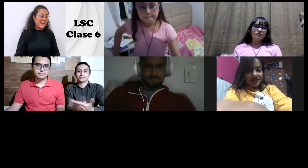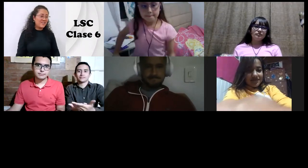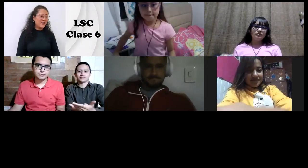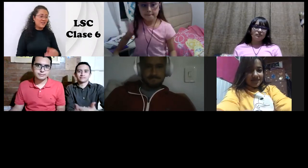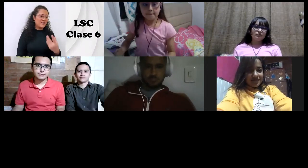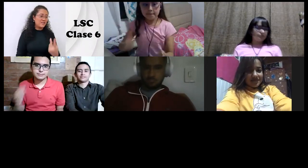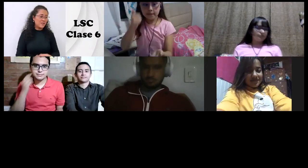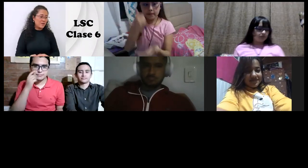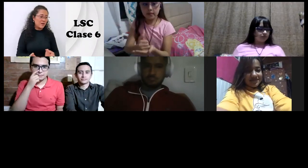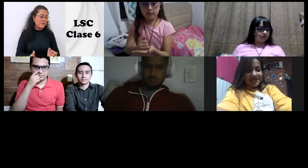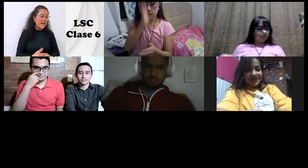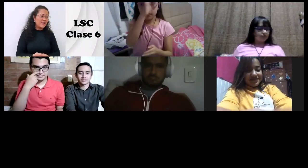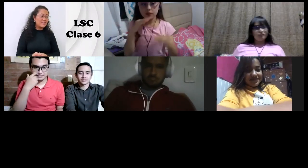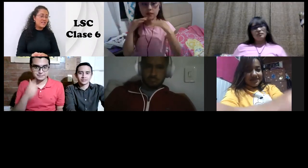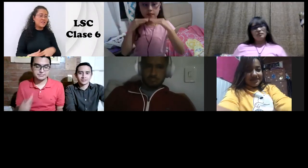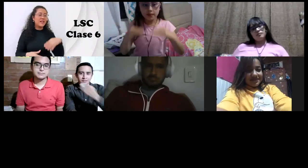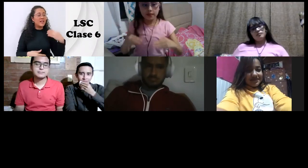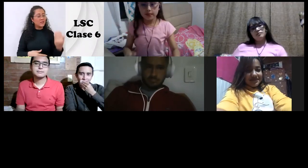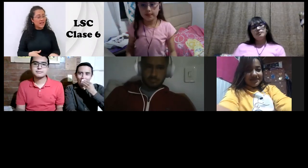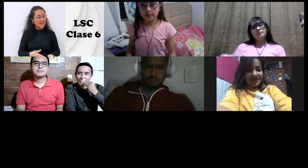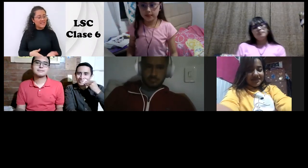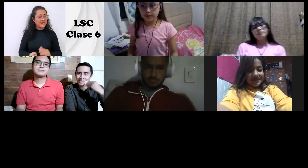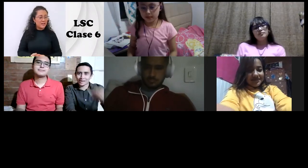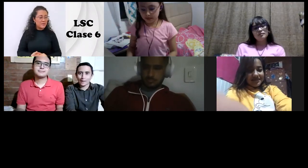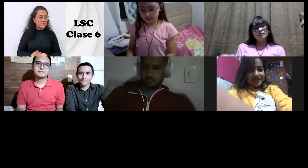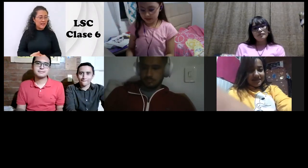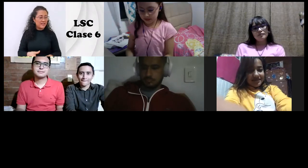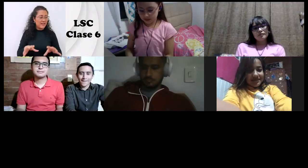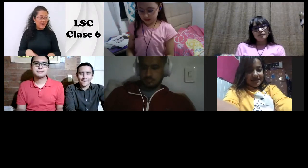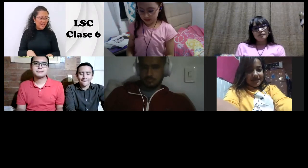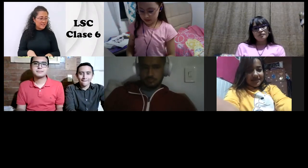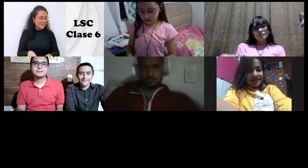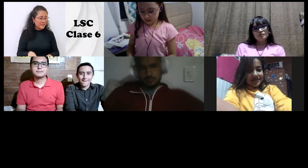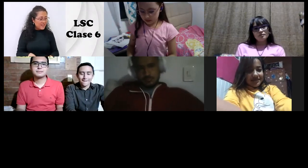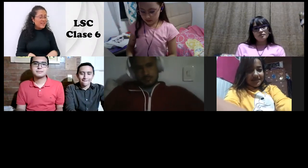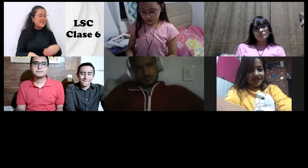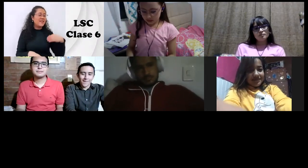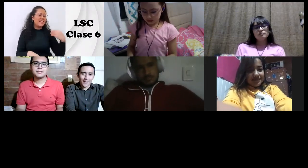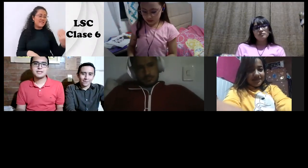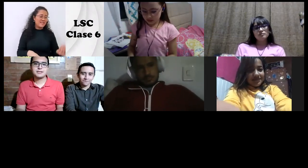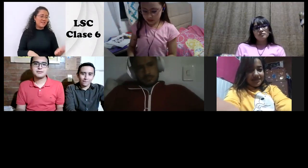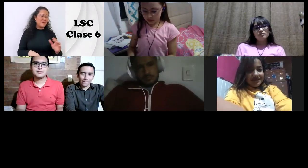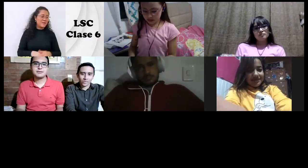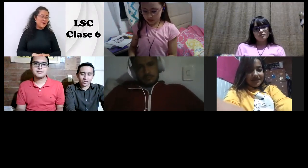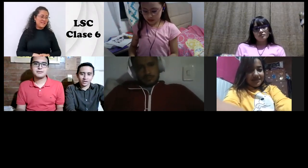practicando estos dos vocabularios. Si Dios quiere, la otra clase tenemos práctica de esto y así vamos avanzando a